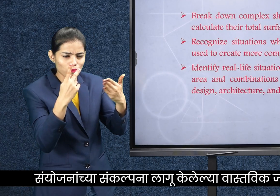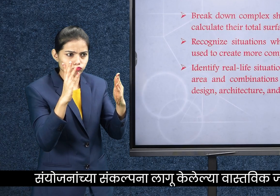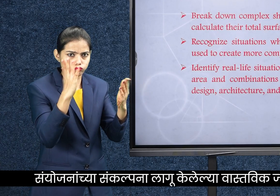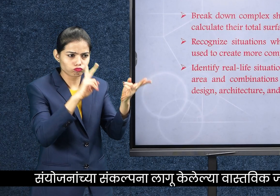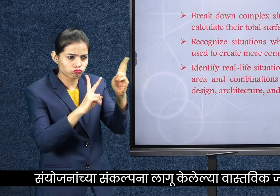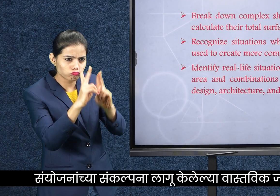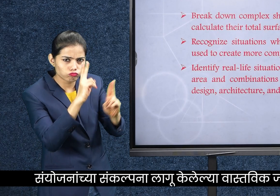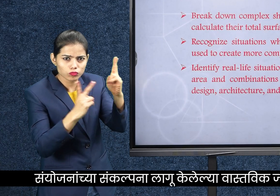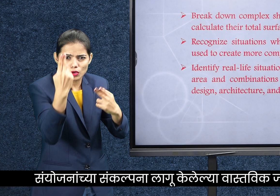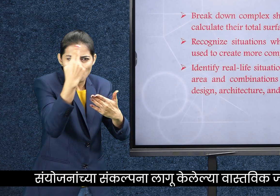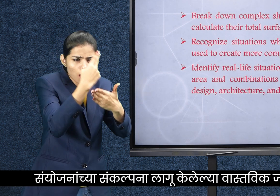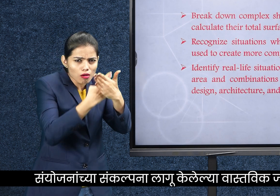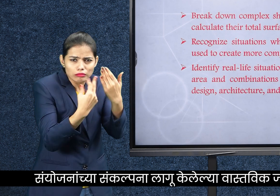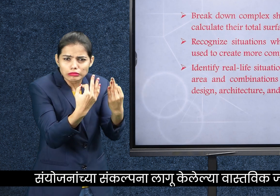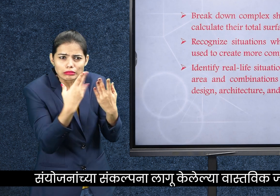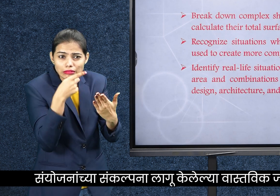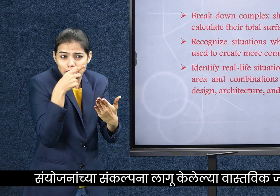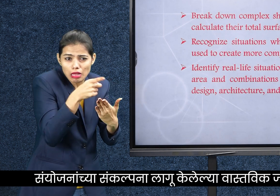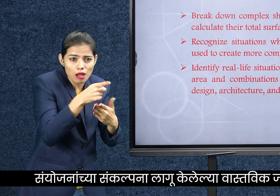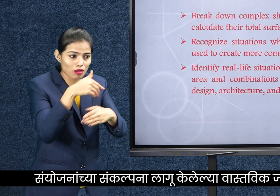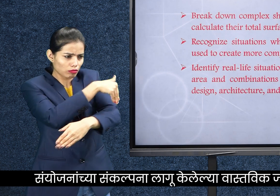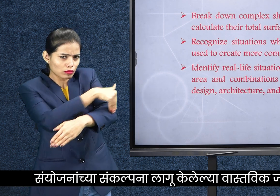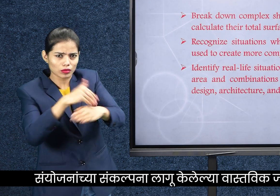केलेल्या वास्तविक जीवनातील परिस्थिती ओळखा.